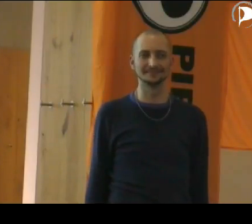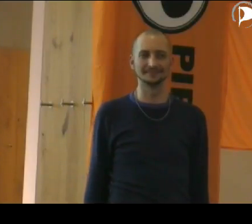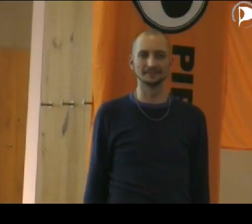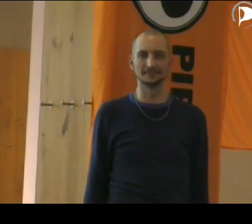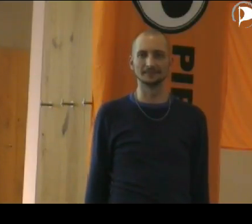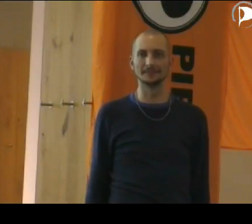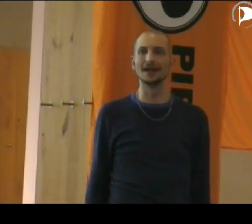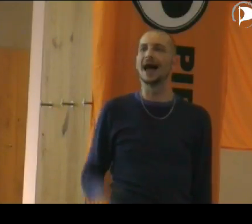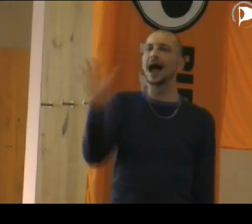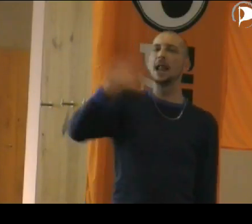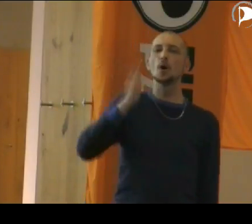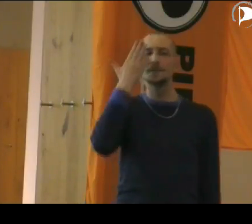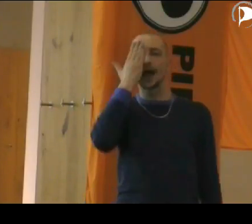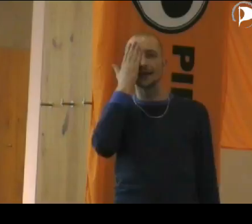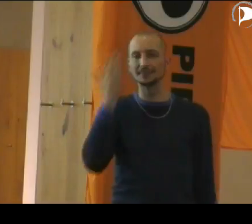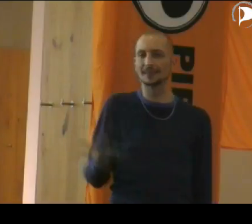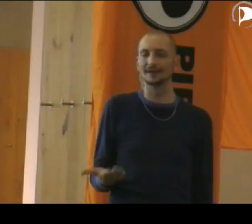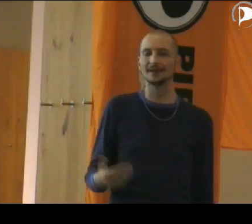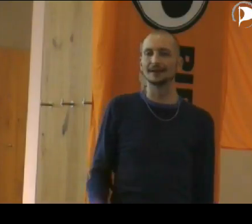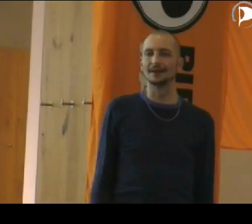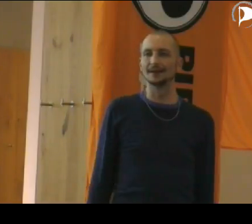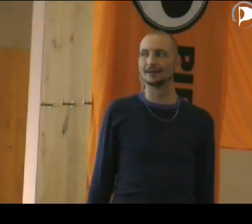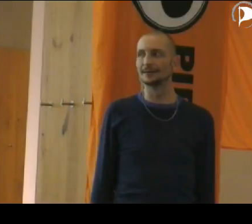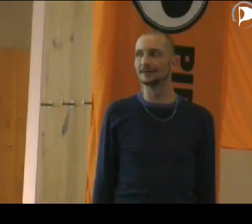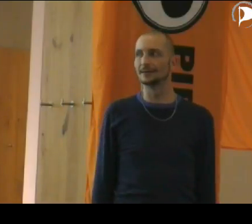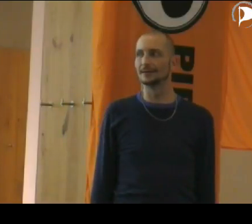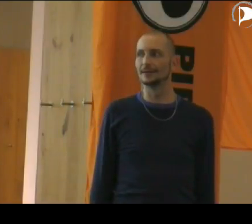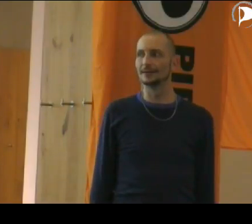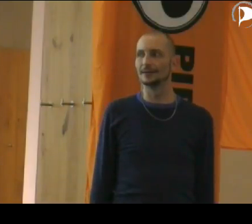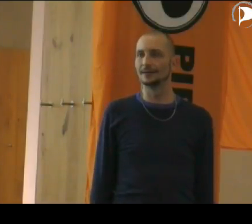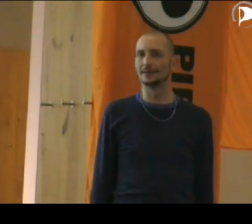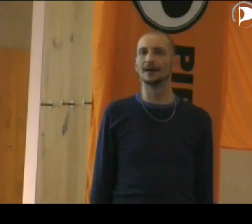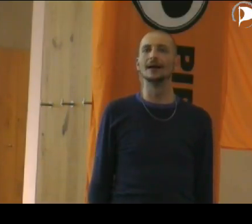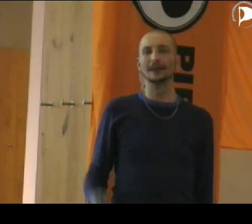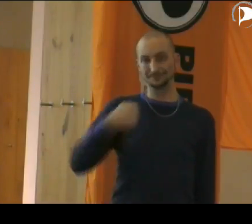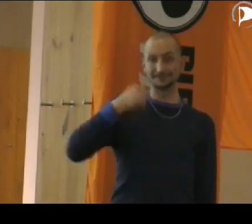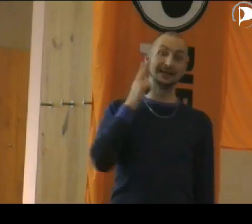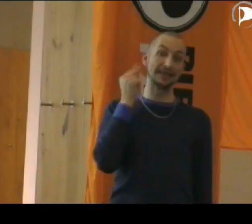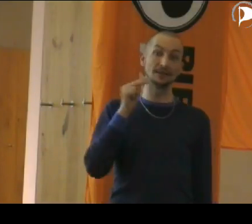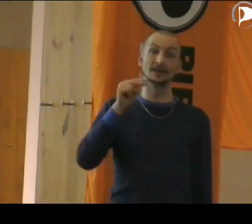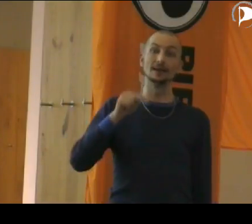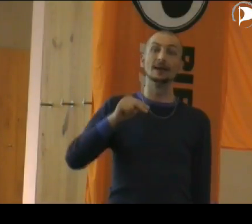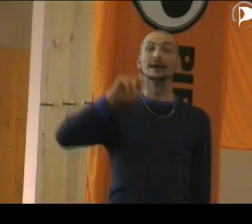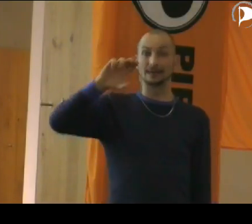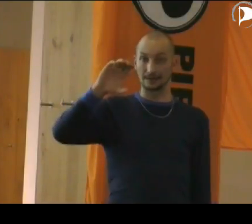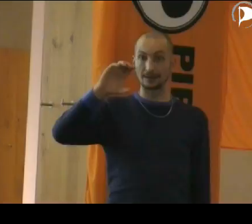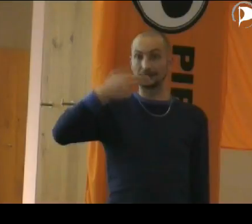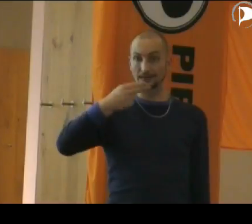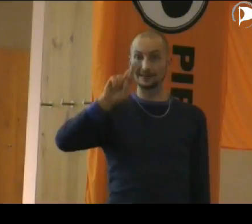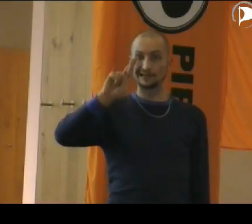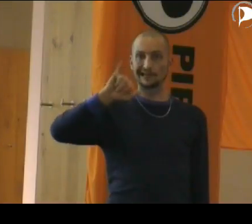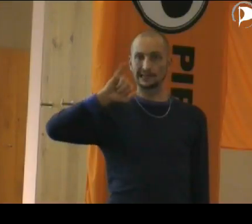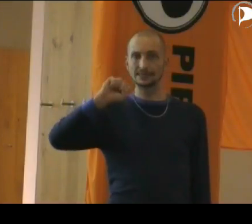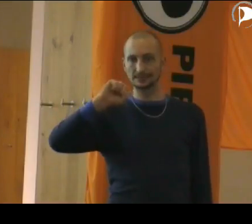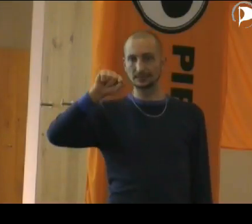piraten und herzlichkeit aufgenommen mein name ist christoph stölzl bin 27